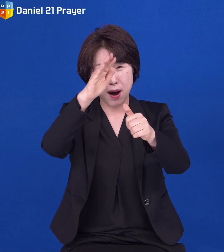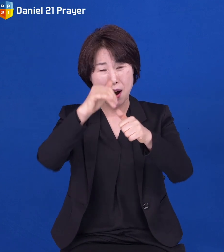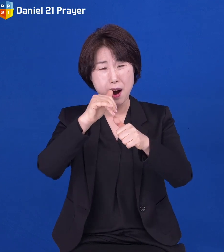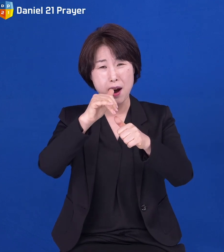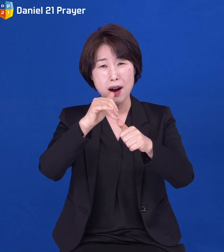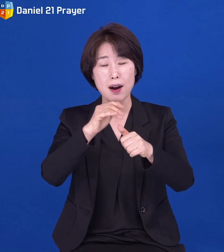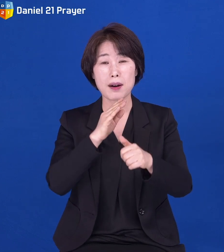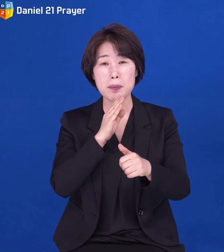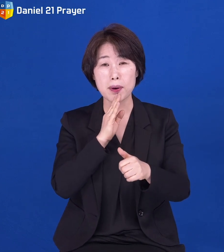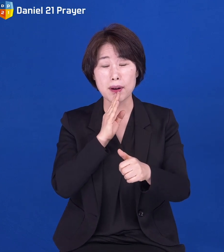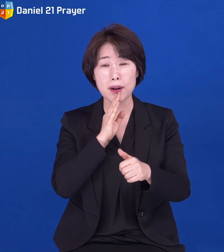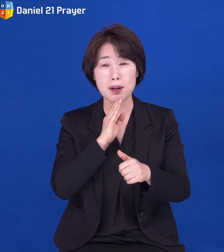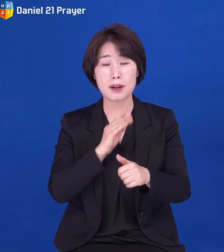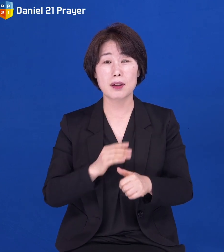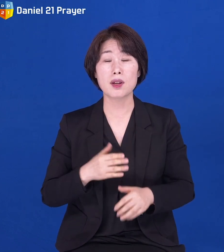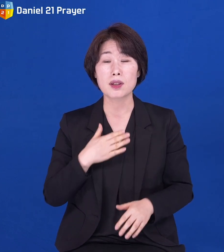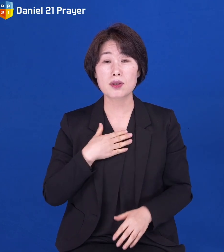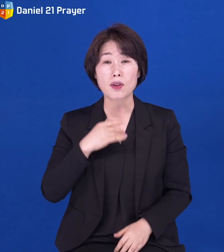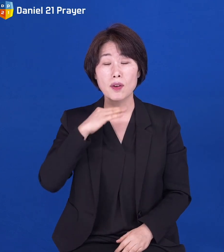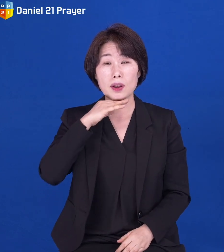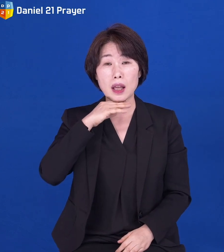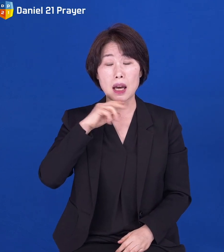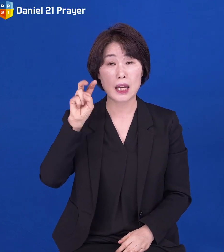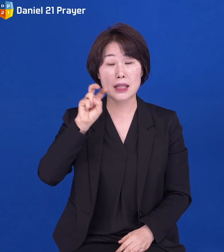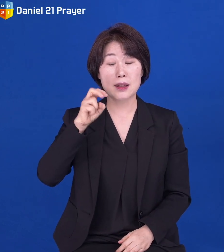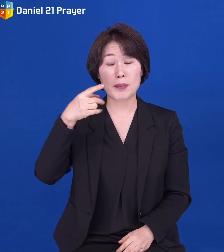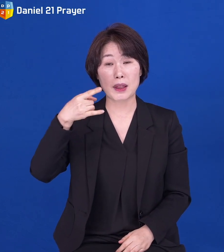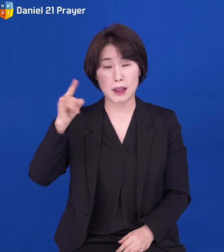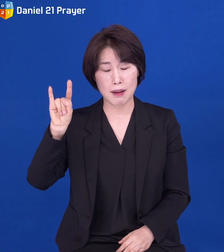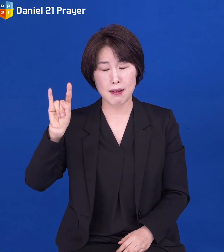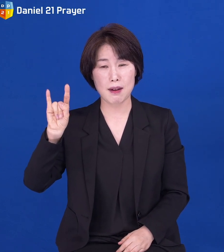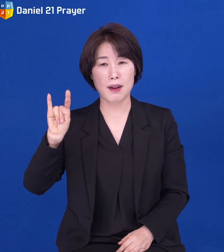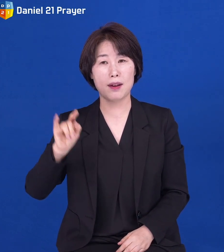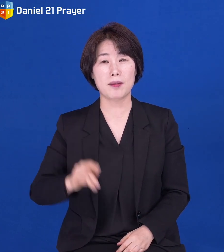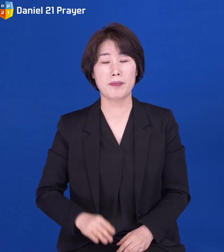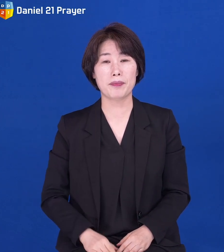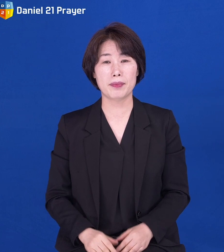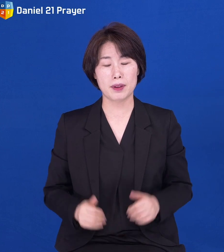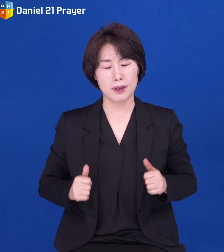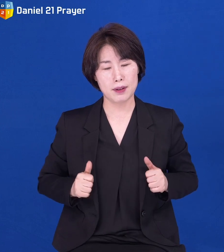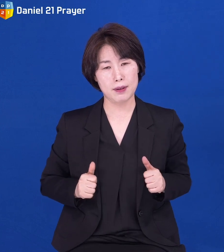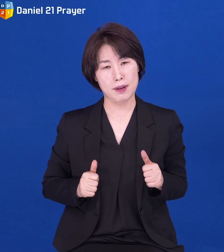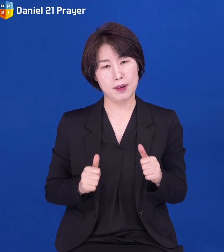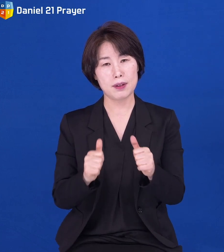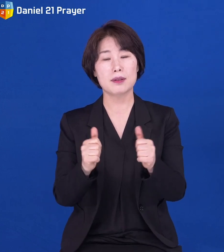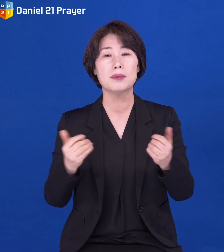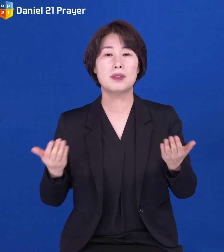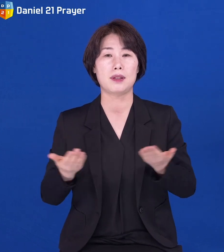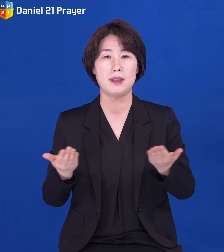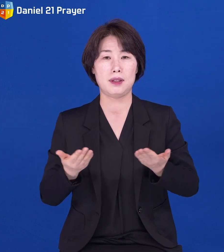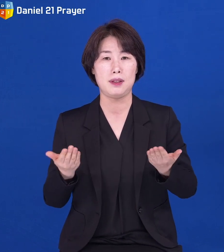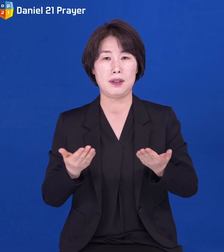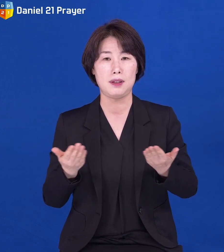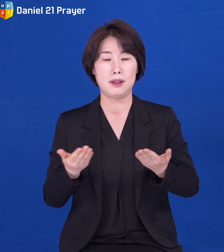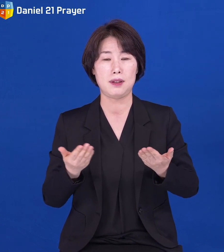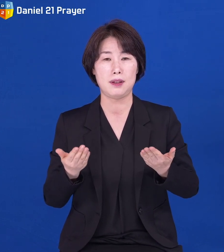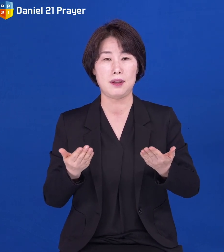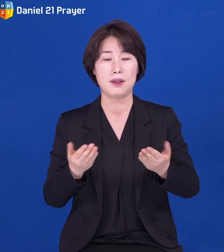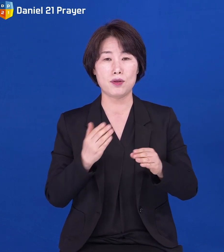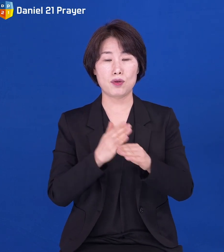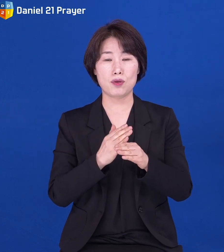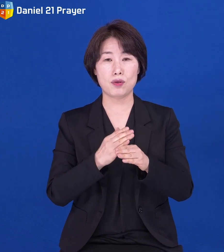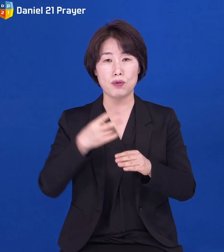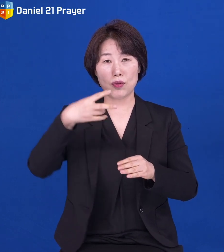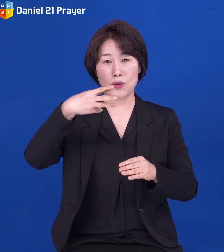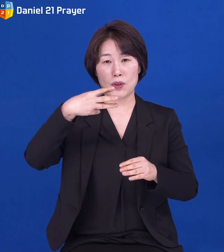이제 저도 이제 20대 때가 돼가 날개를 다른 거예요. 제가 이제 열심히 일을 하다 보니까 기회가 생긴 거죠. 그래서 제가 레이싱